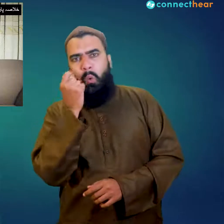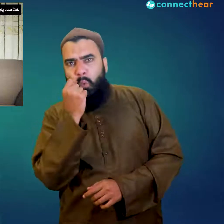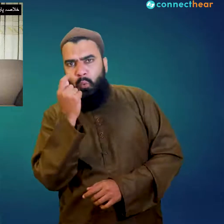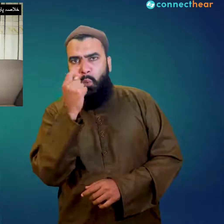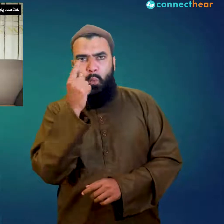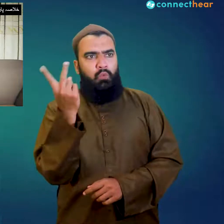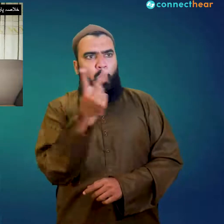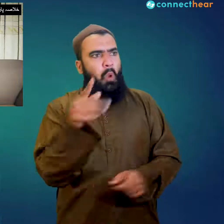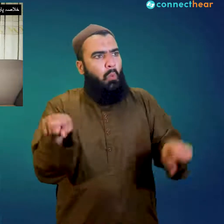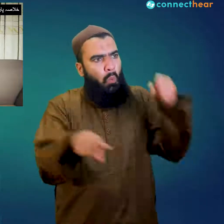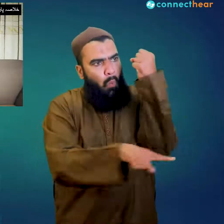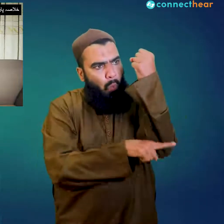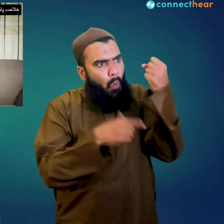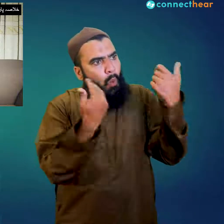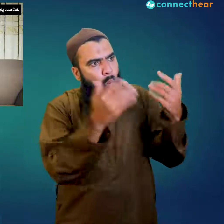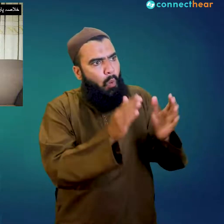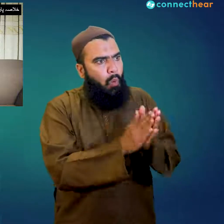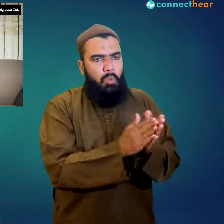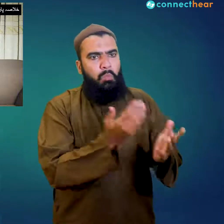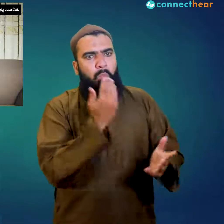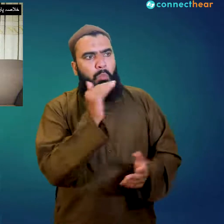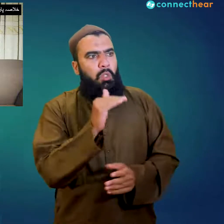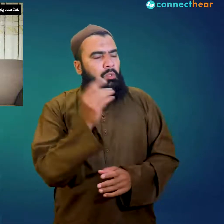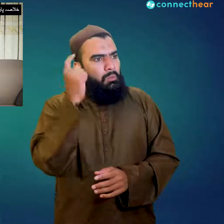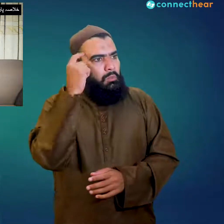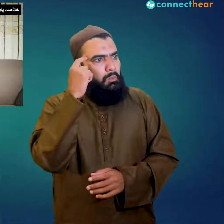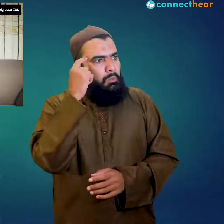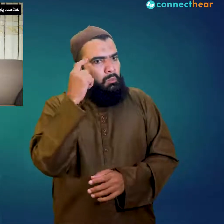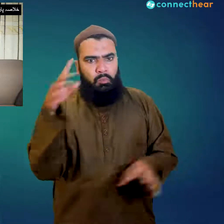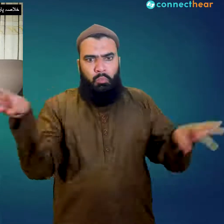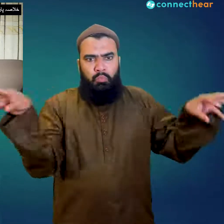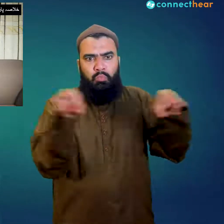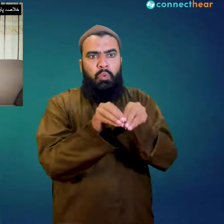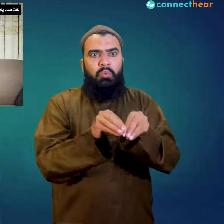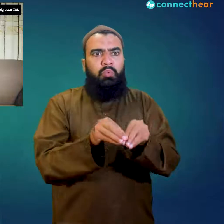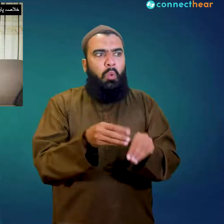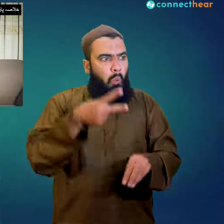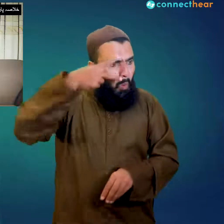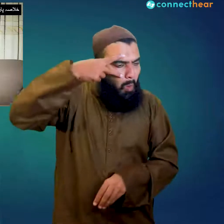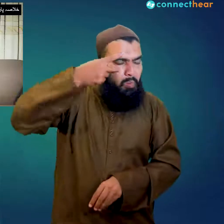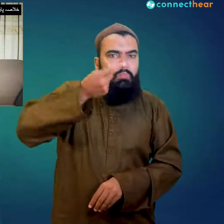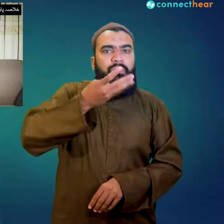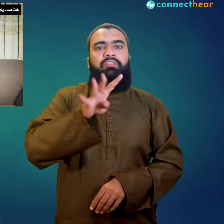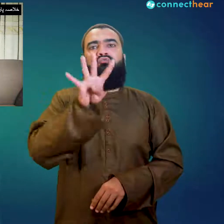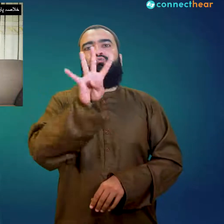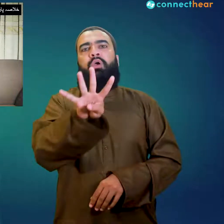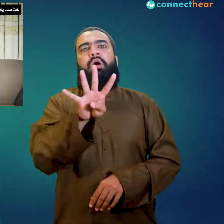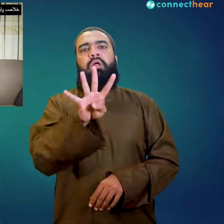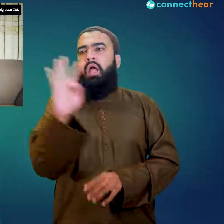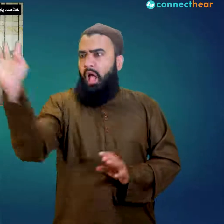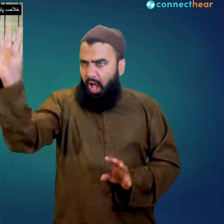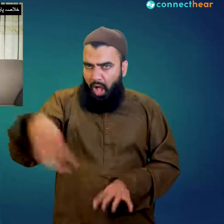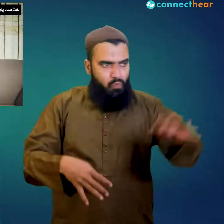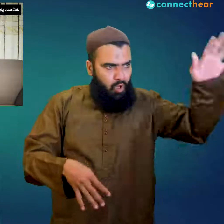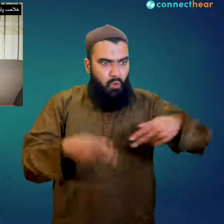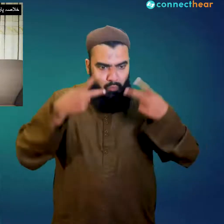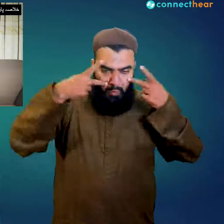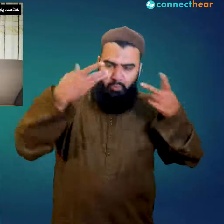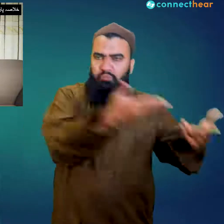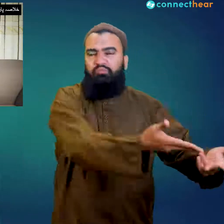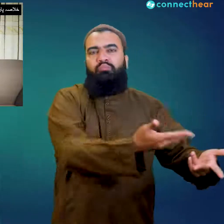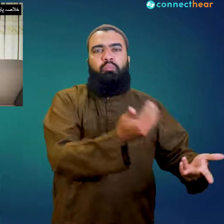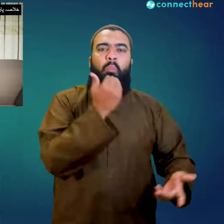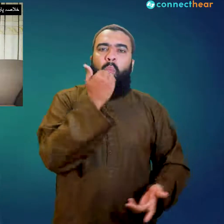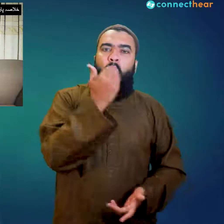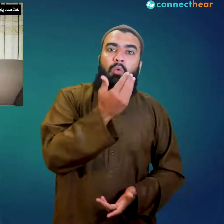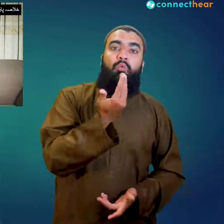لیے ہر ایک کے لیے 2 گواہ اور یہ دونوں مل کر 4 گواہ مقرر ہو گئے۔ اس بار فرمایا کہ فمن